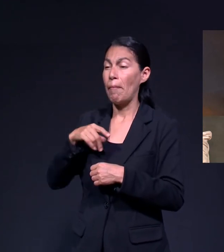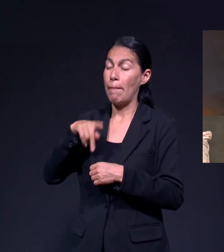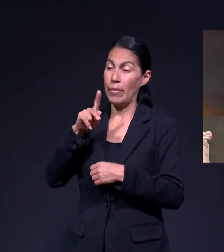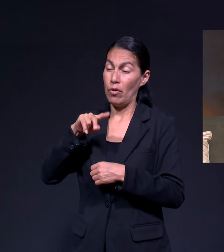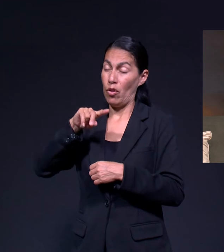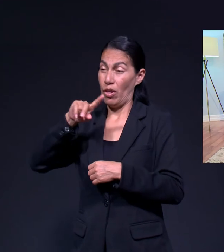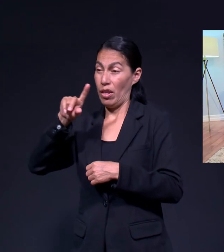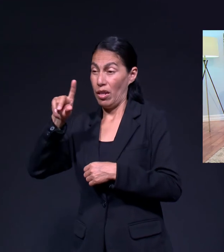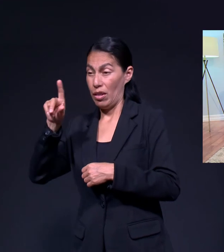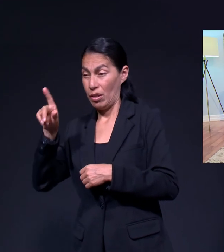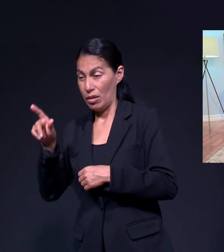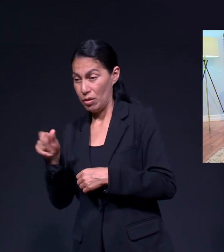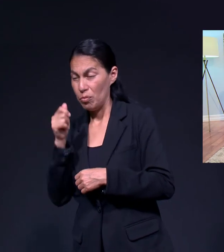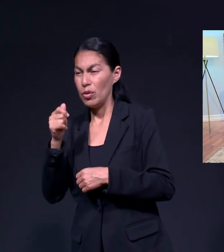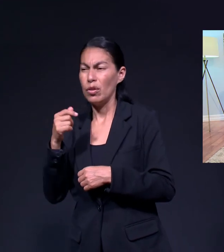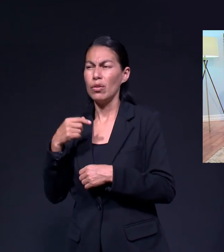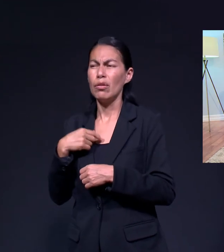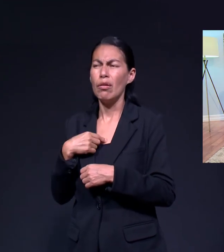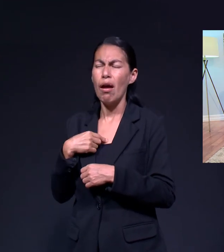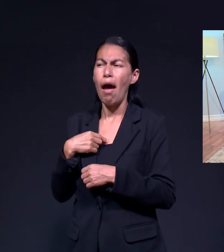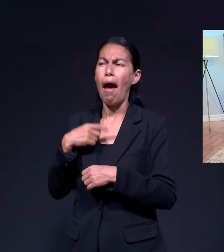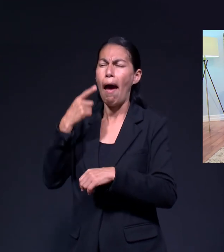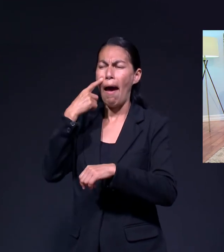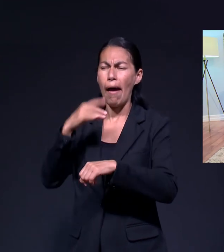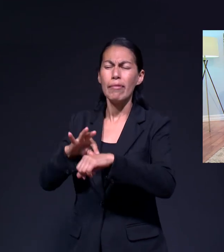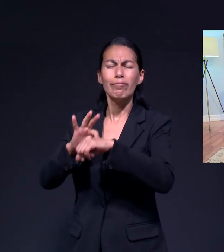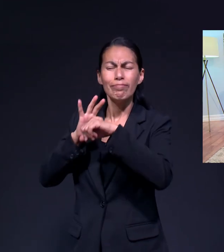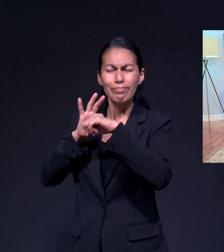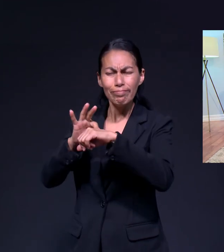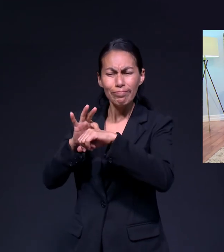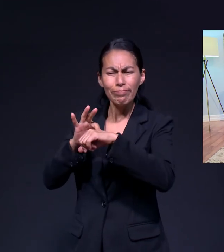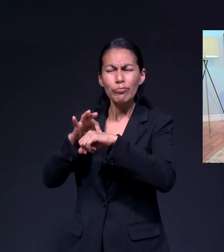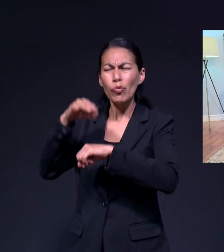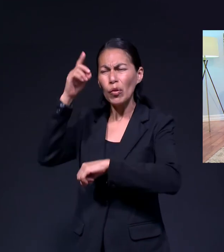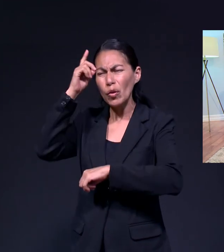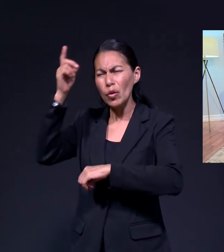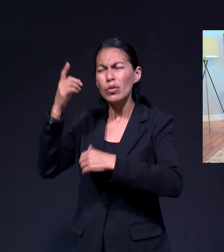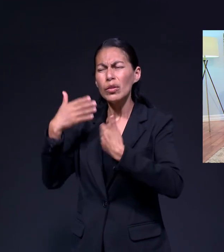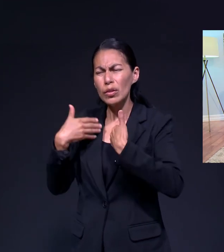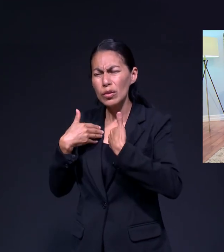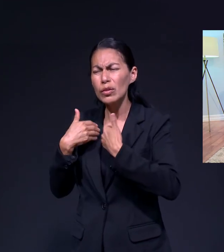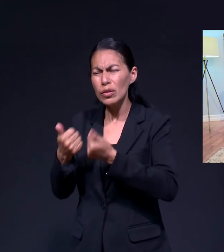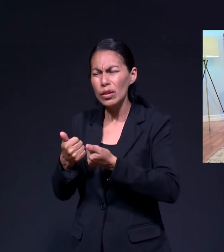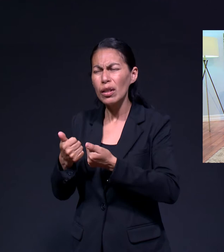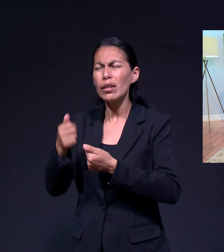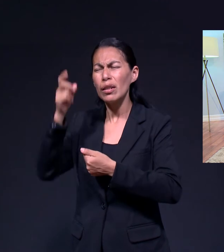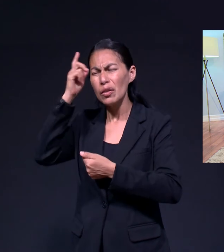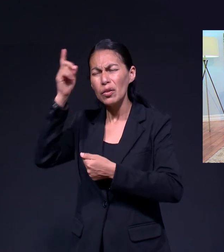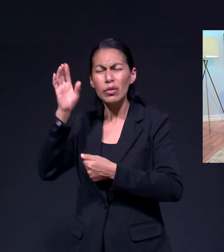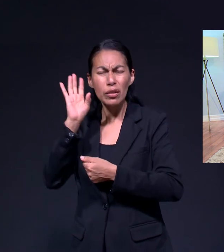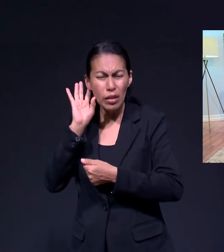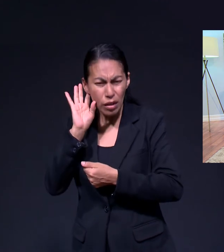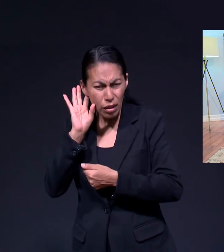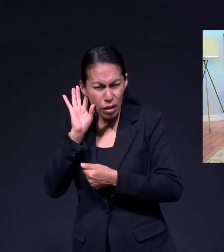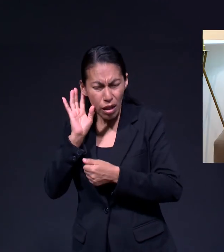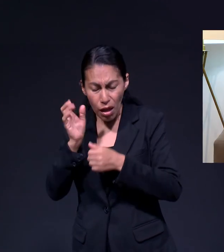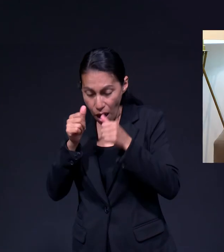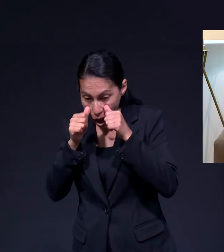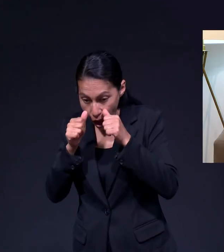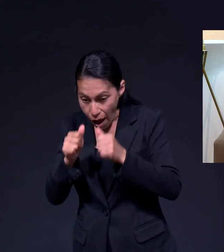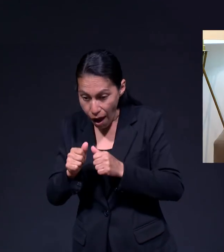comprobar antes solamente me decían oh dios escucha pero a goya yo empecé a comprobar que realmente dios es